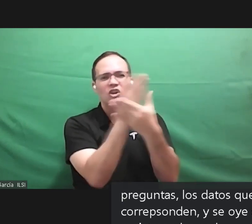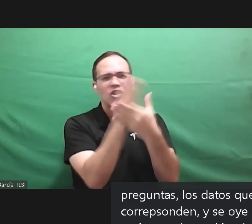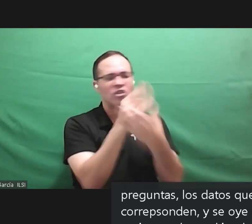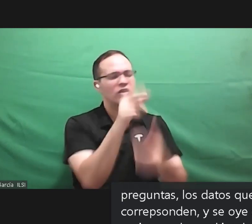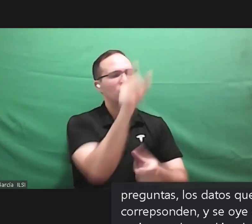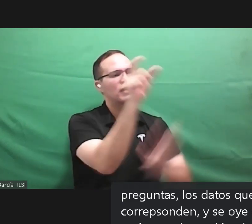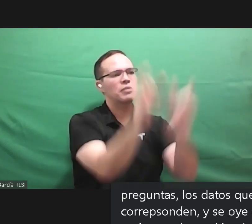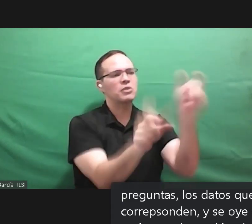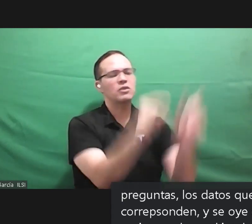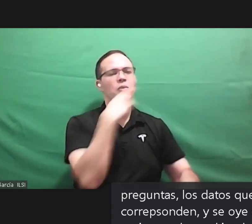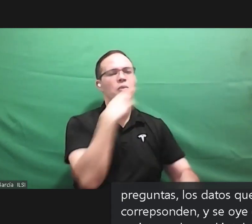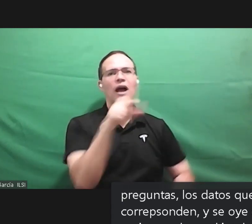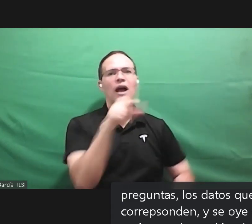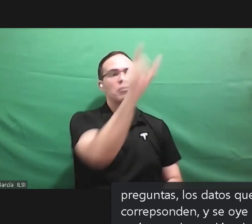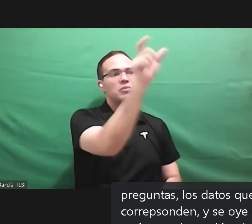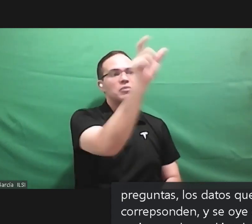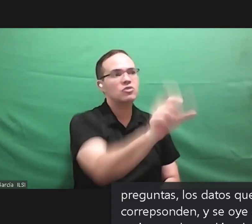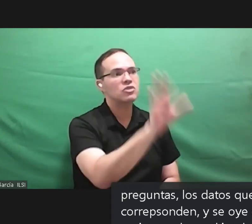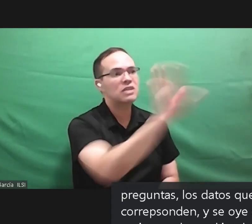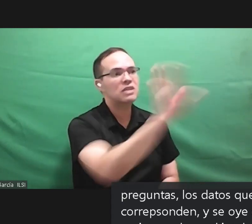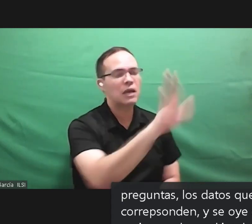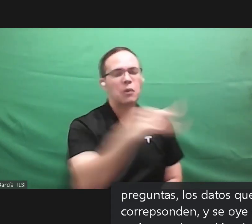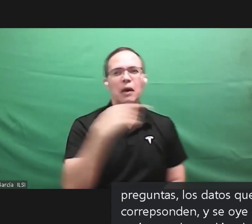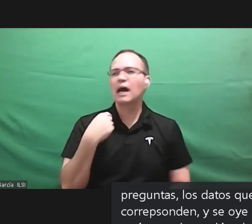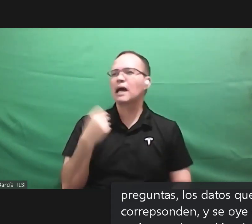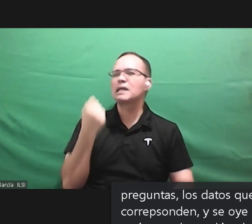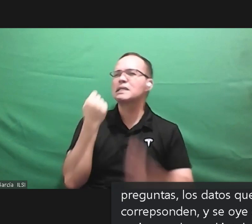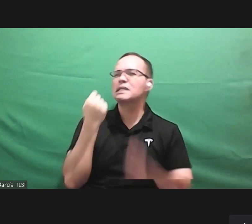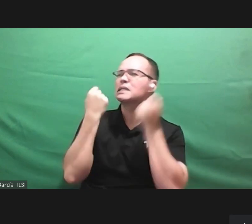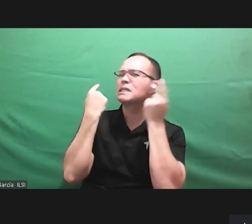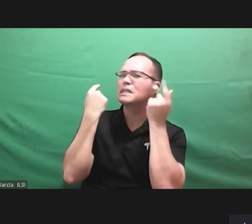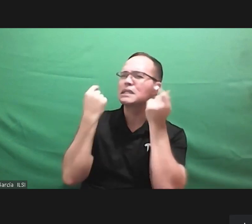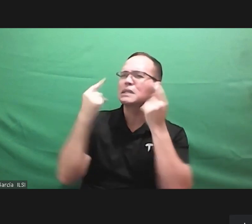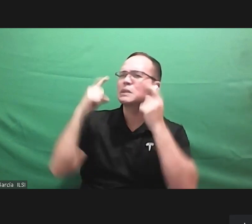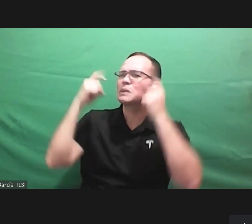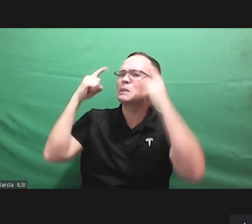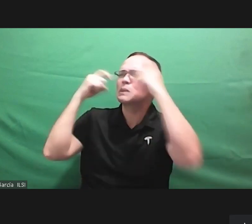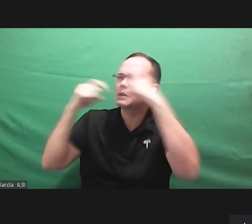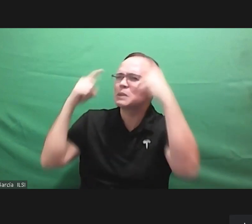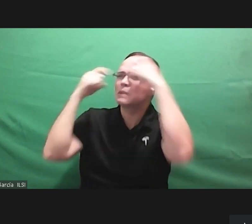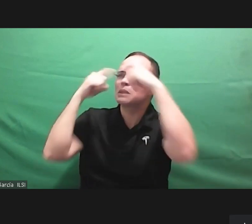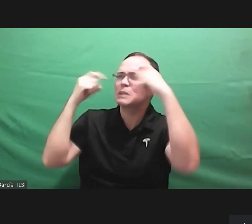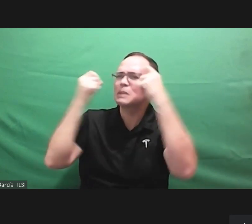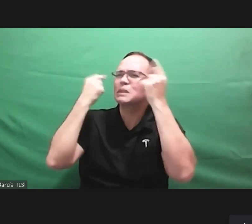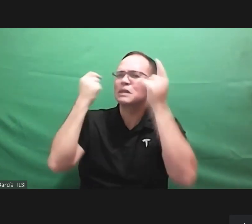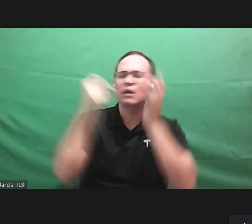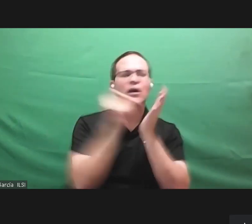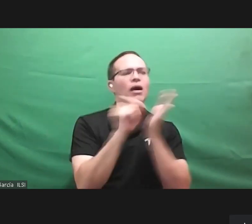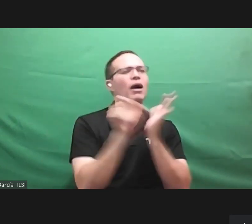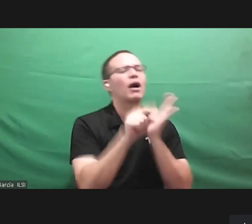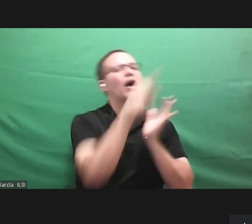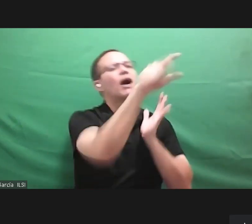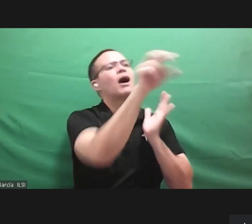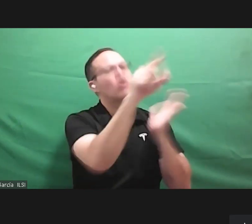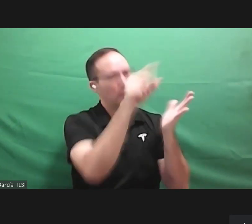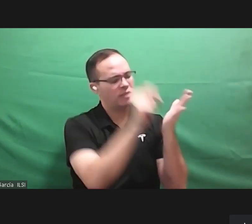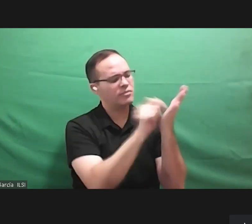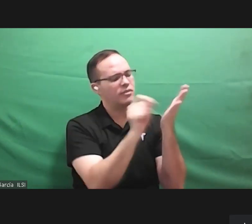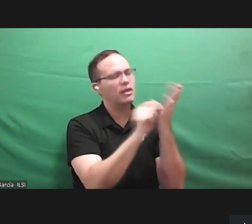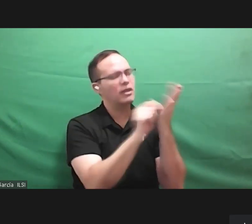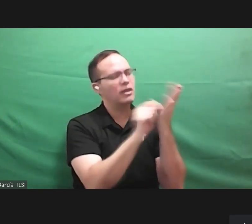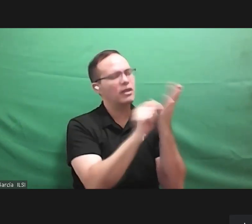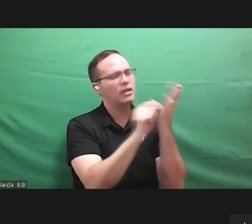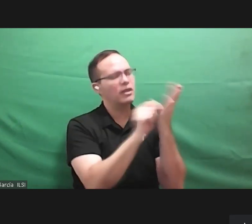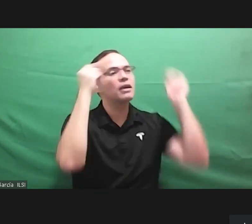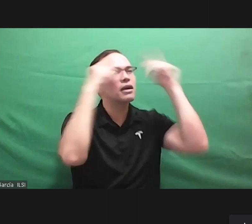la comprensión, pero no, digamos que yo siento que las familias esperaban todavía que encontrar allí que tenía